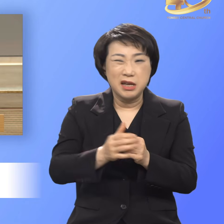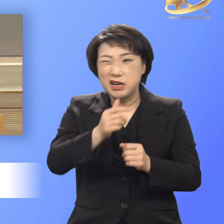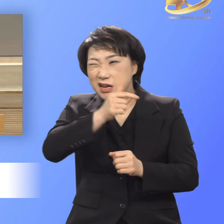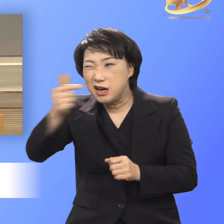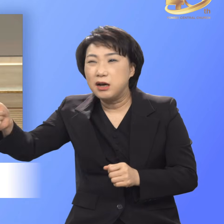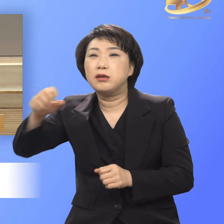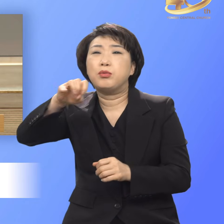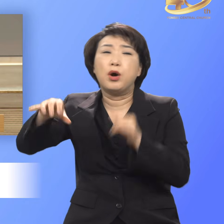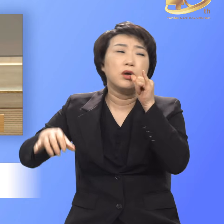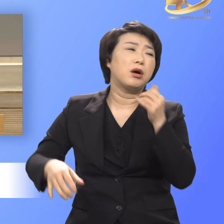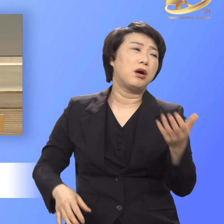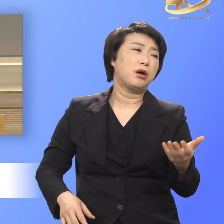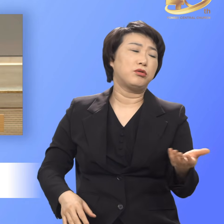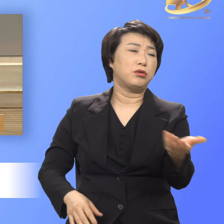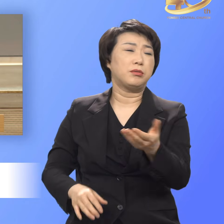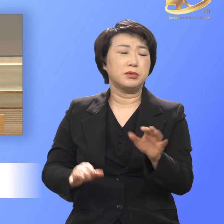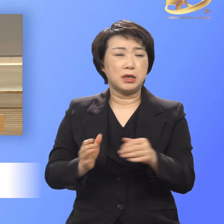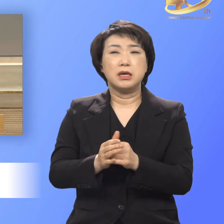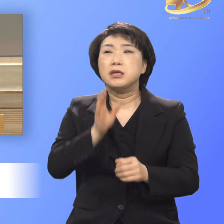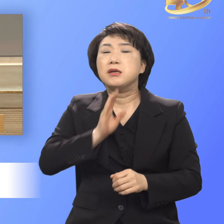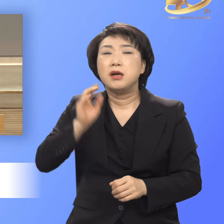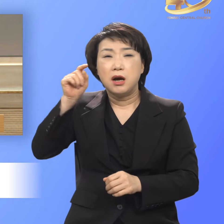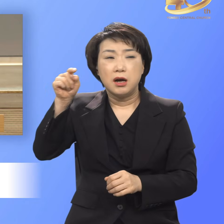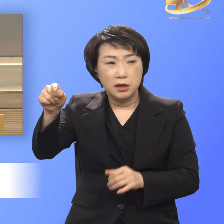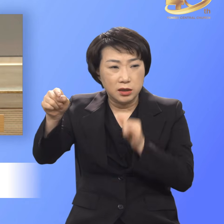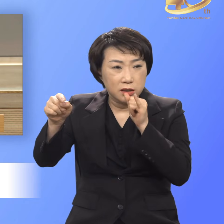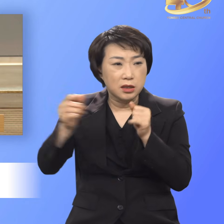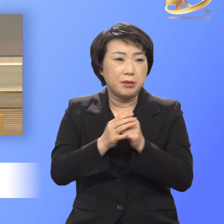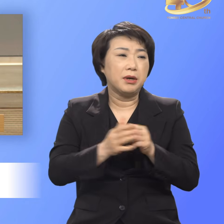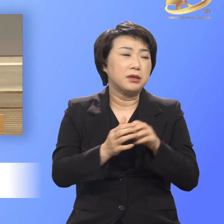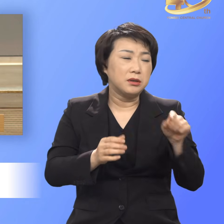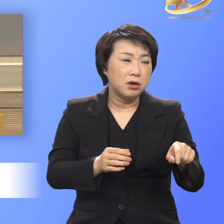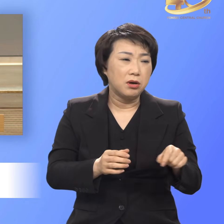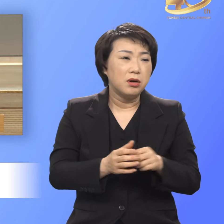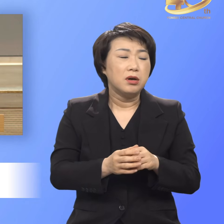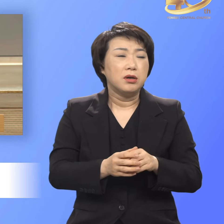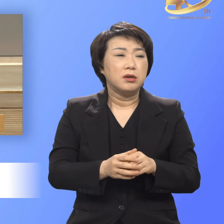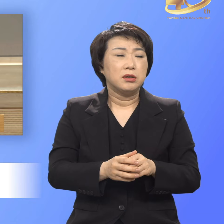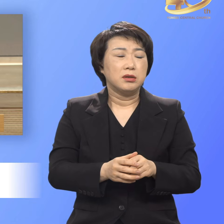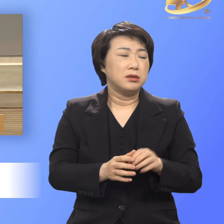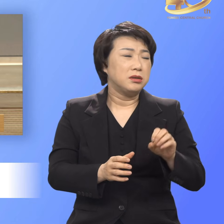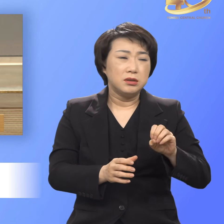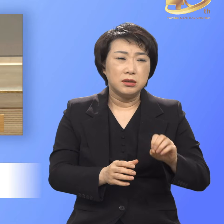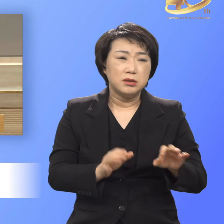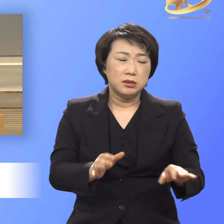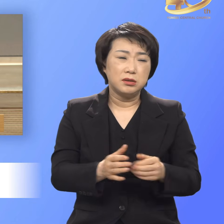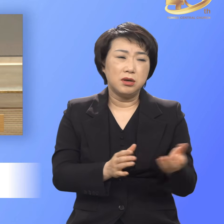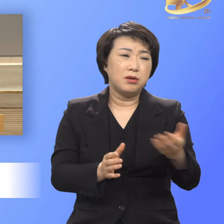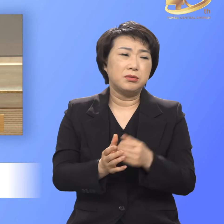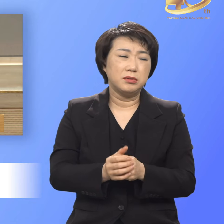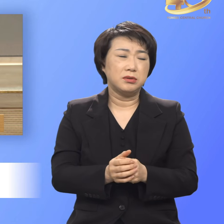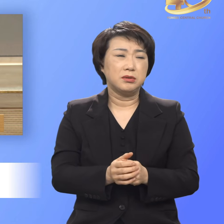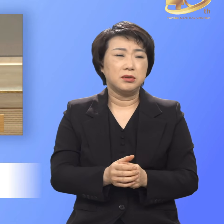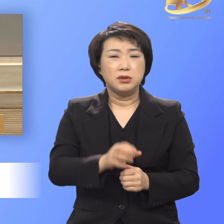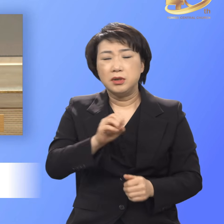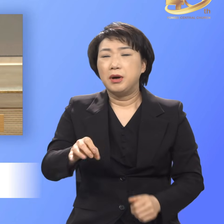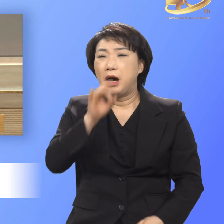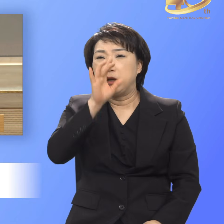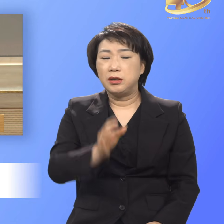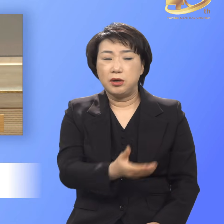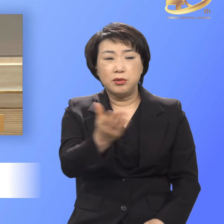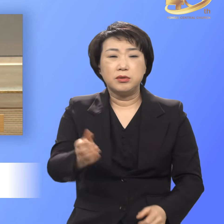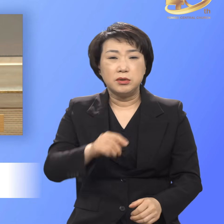우리는 신령한 것을 줄 때 잊어버리지 말라 이 말이에요. 잊어버려. 기도하자 저녁마다